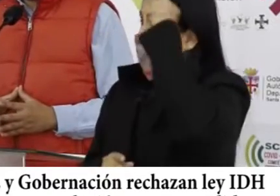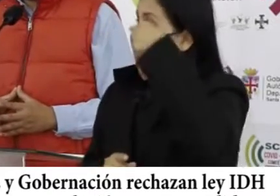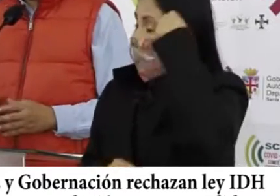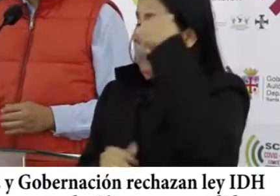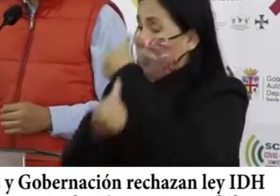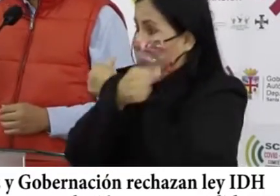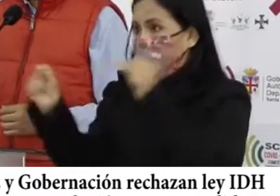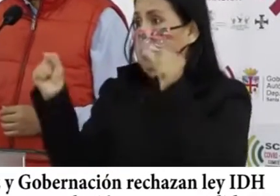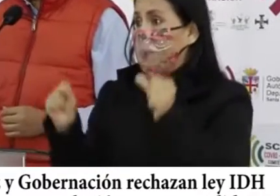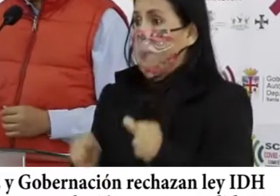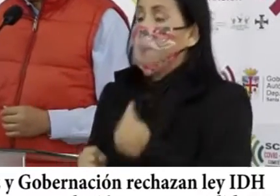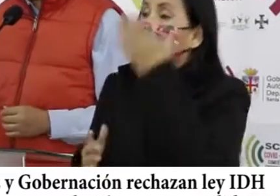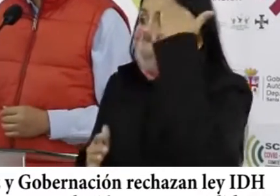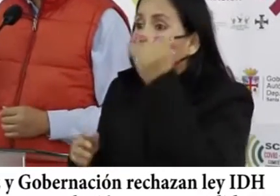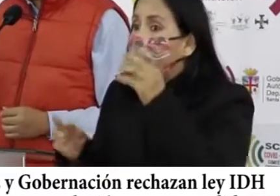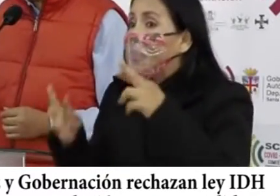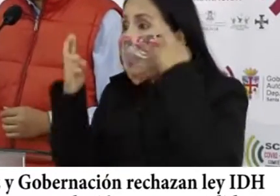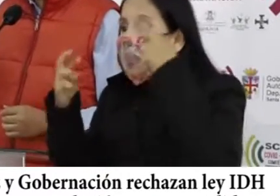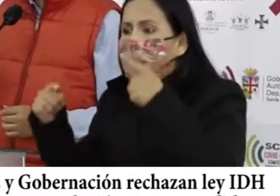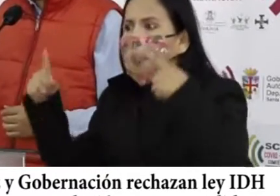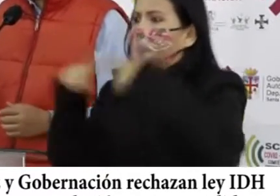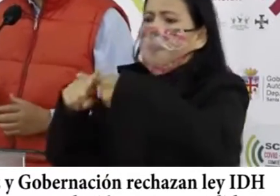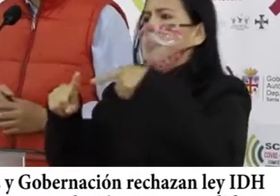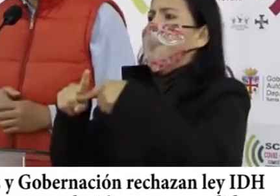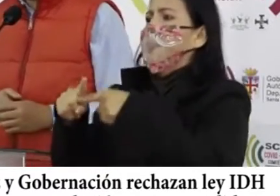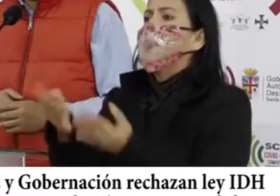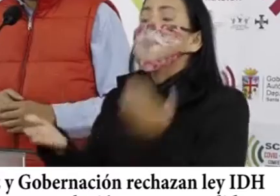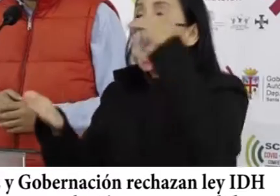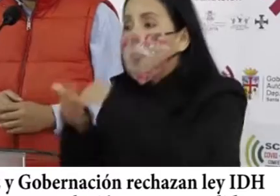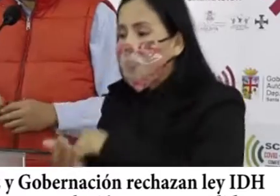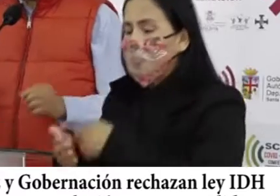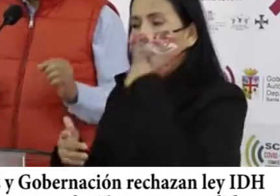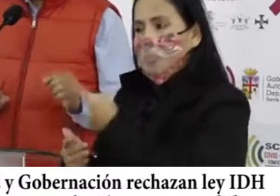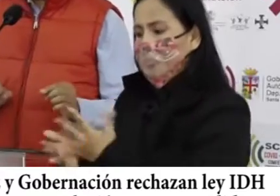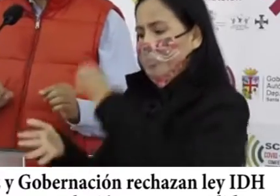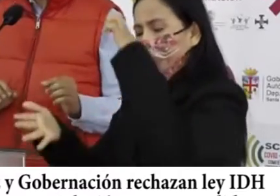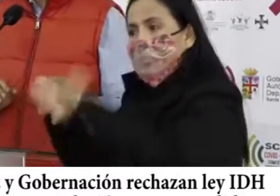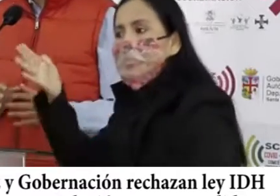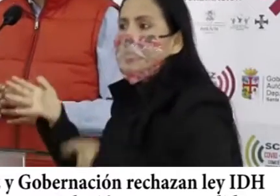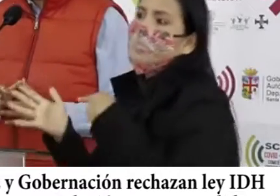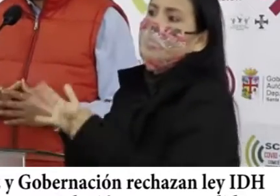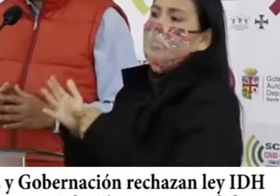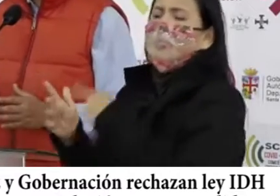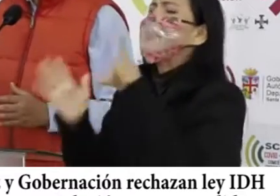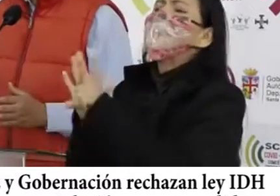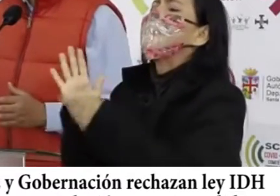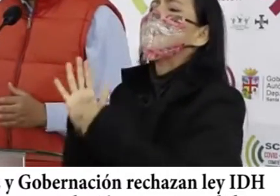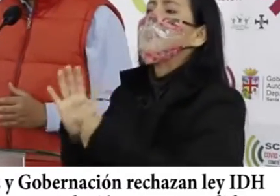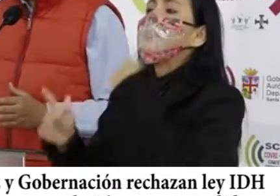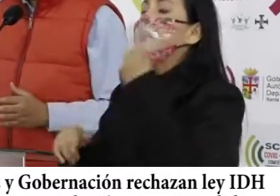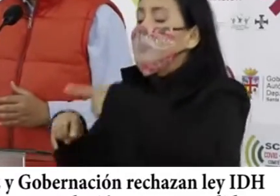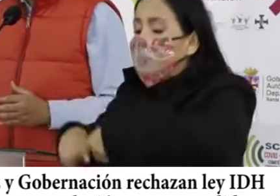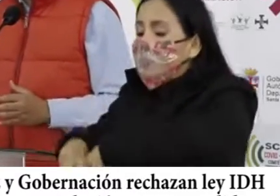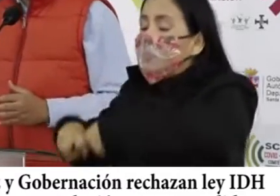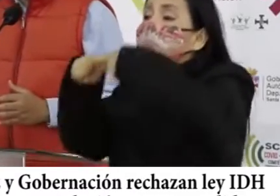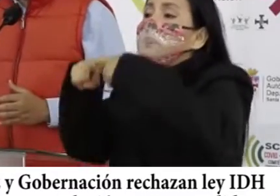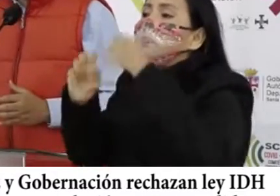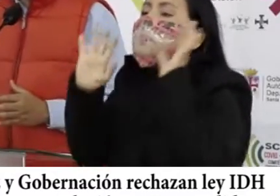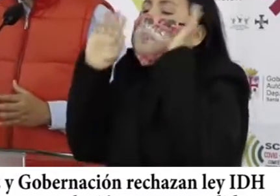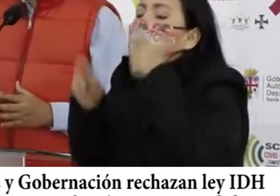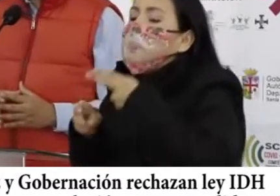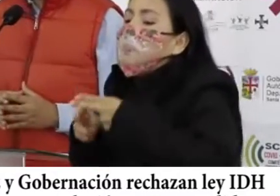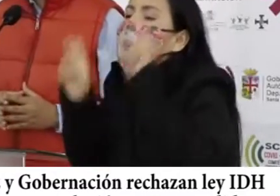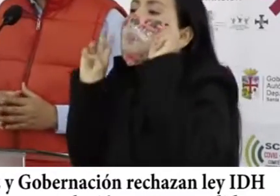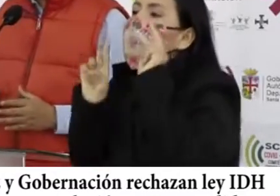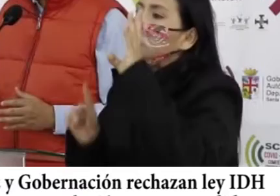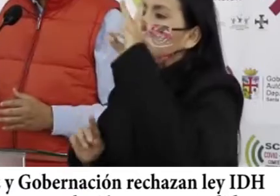gobiernos autonómicos. Por el contrario, reafirma su carácter confiscatorio. Lo único que hace esta ley es suspender